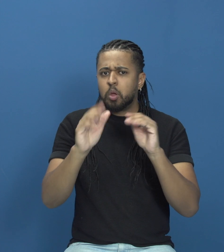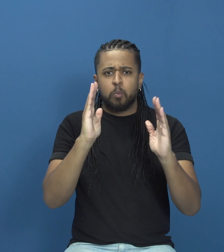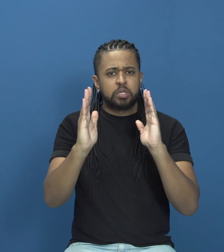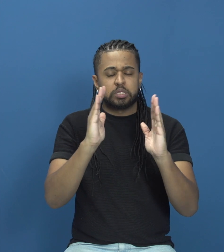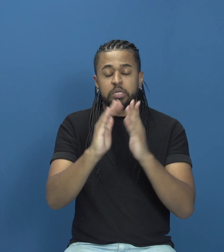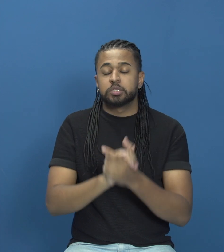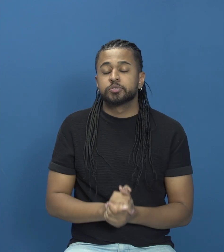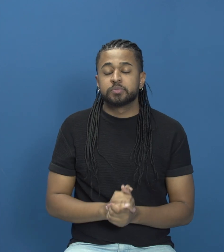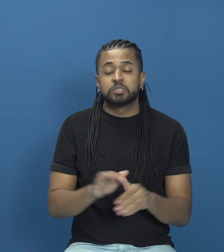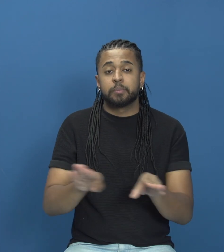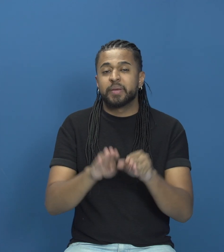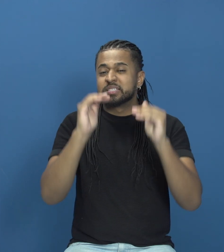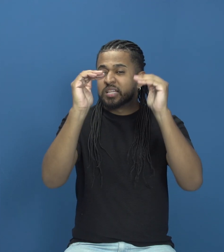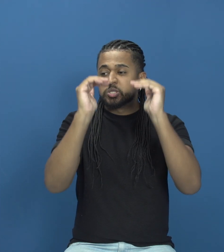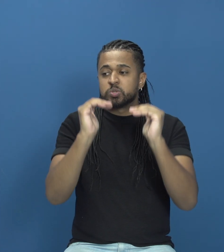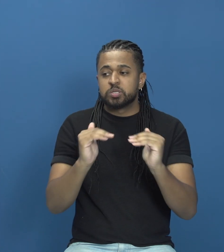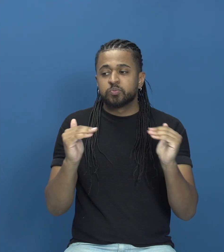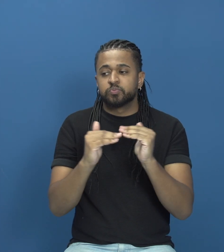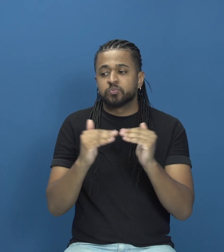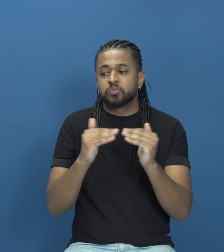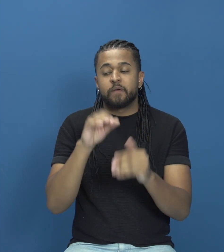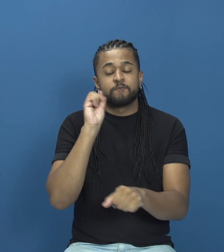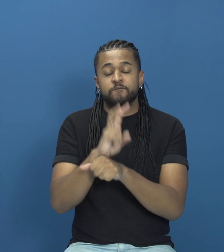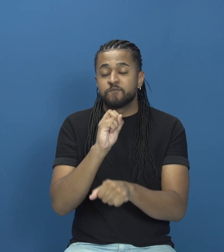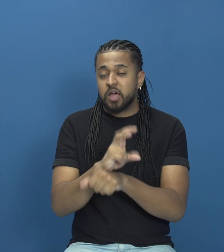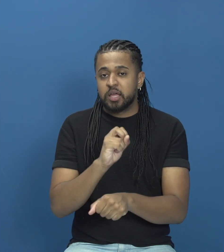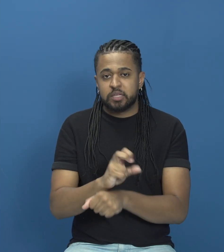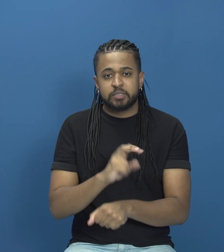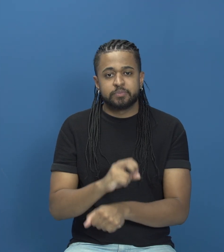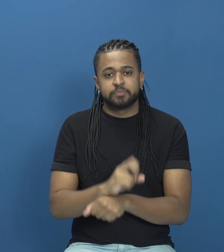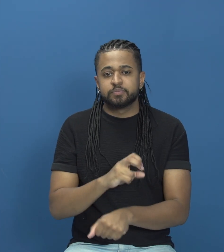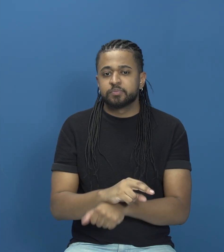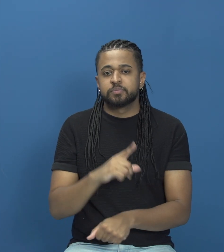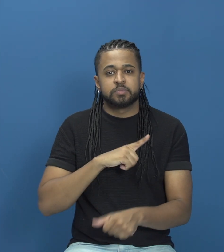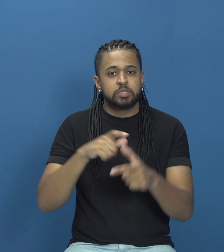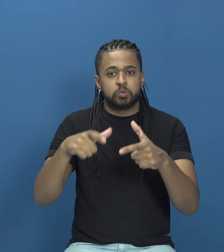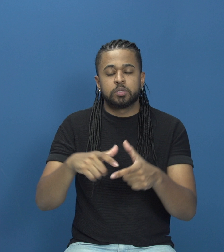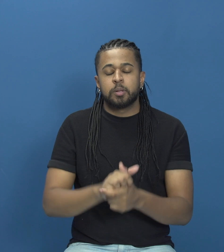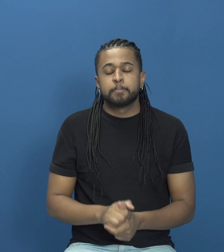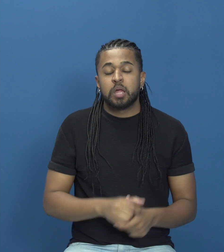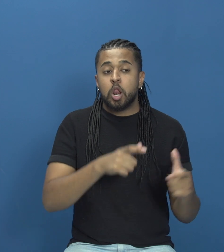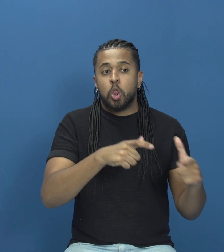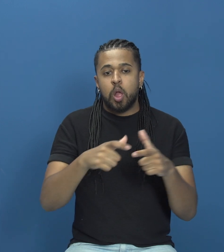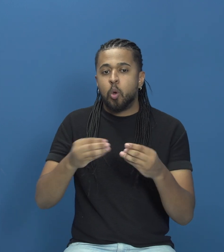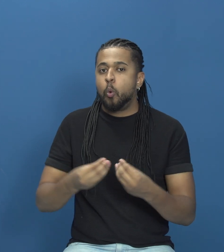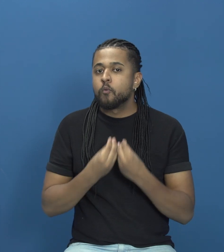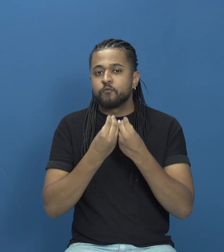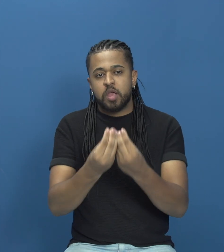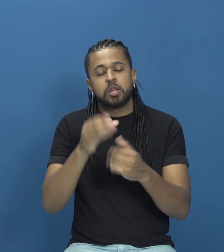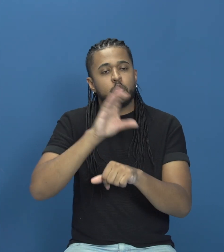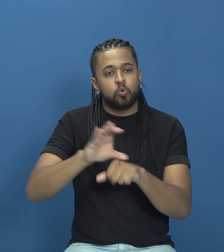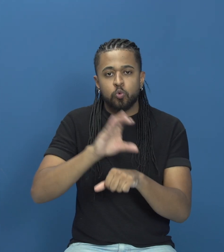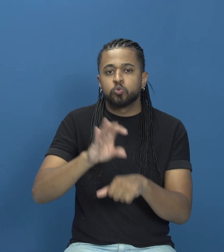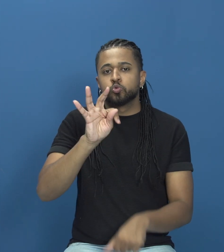modalidade, e selecionados de acordo com o limite de vagas disponíveis na instituição, por local de oferta, curso